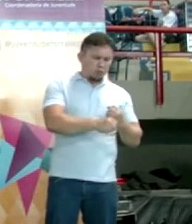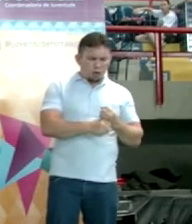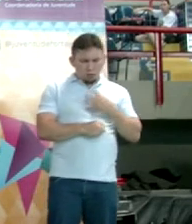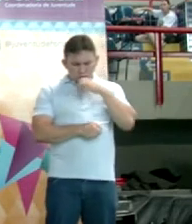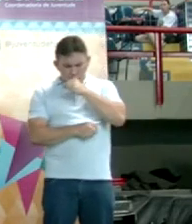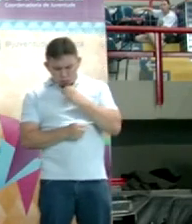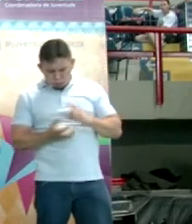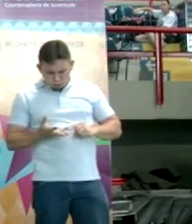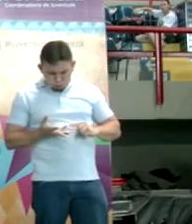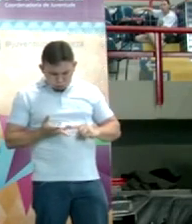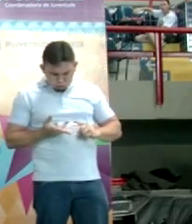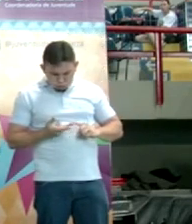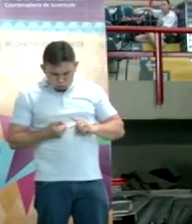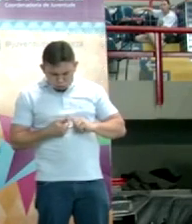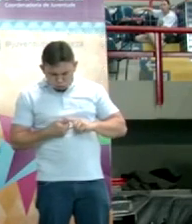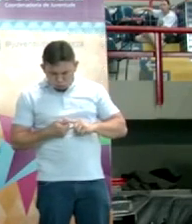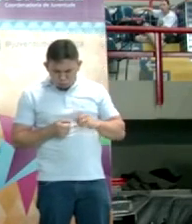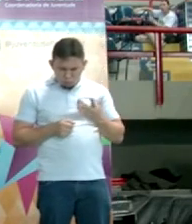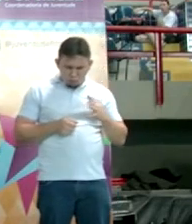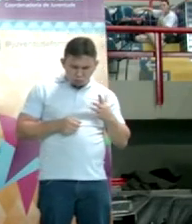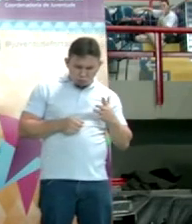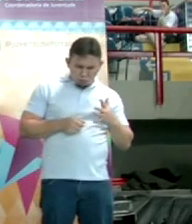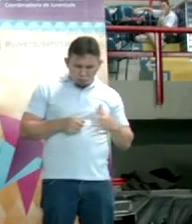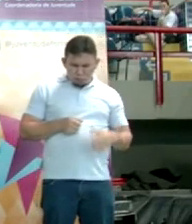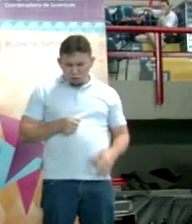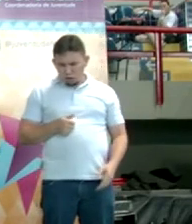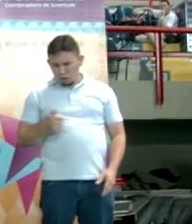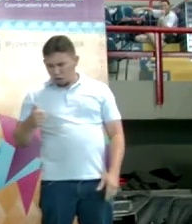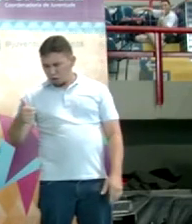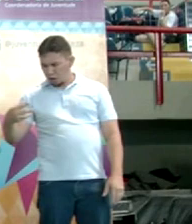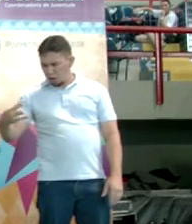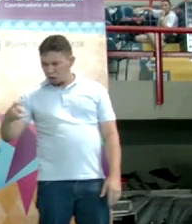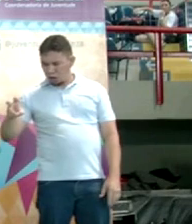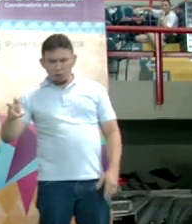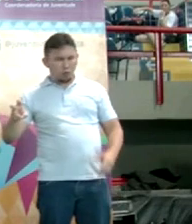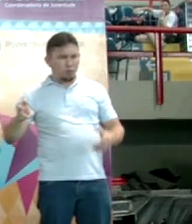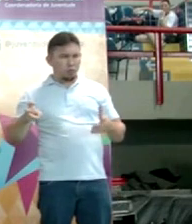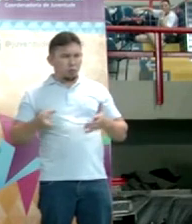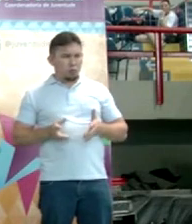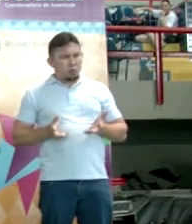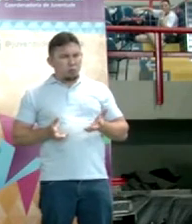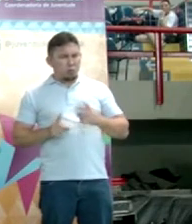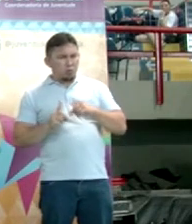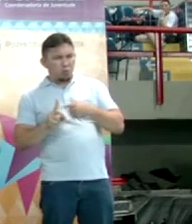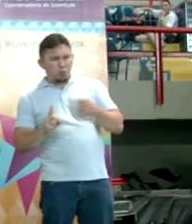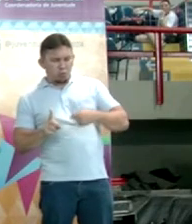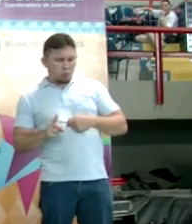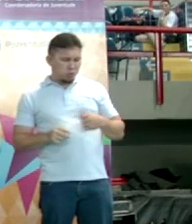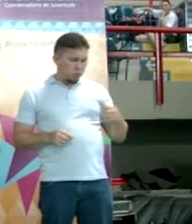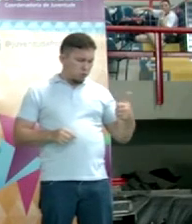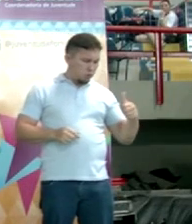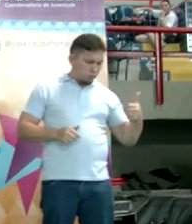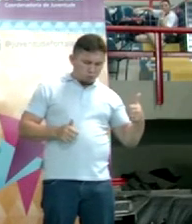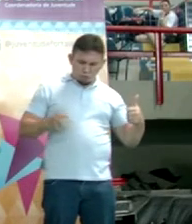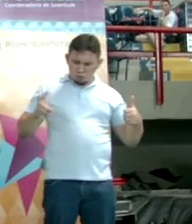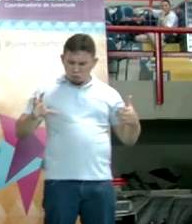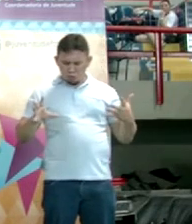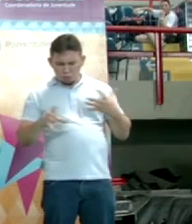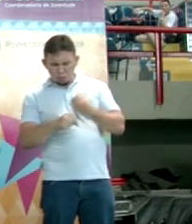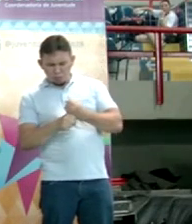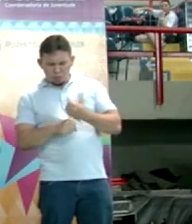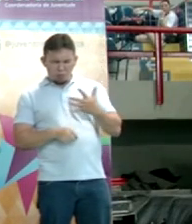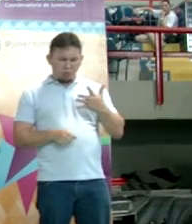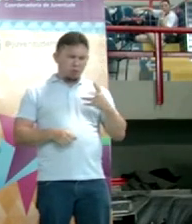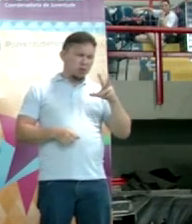rápido de 35 anos de vida fértil, mais ou menos, eu acho que até por volta dos